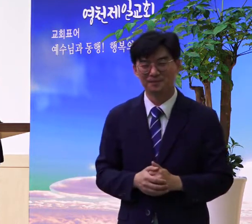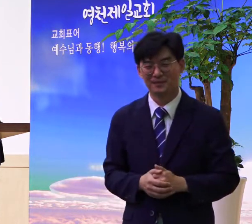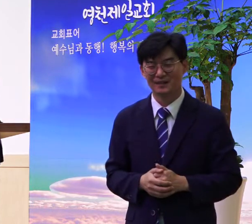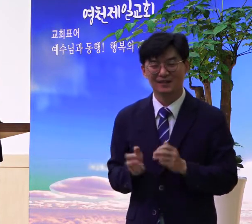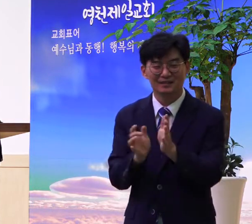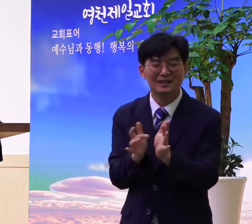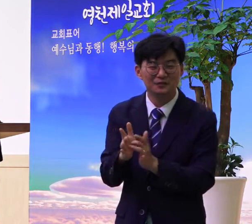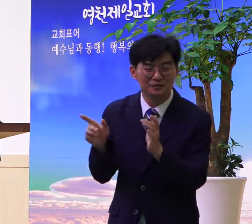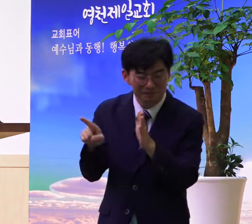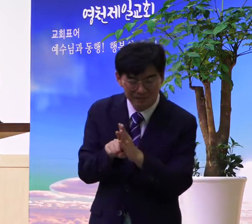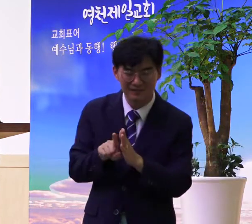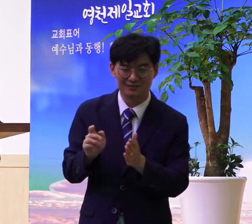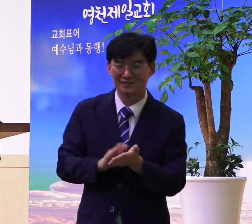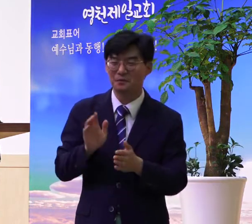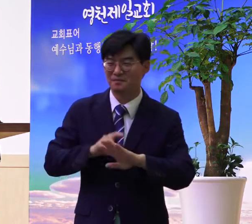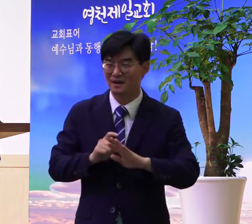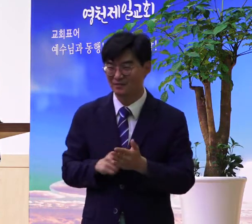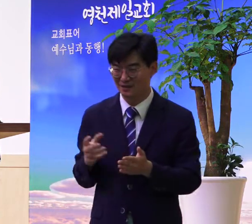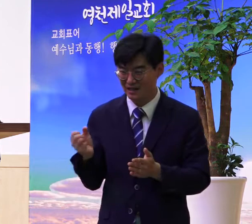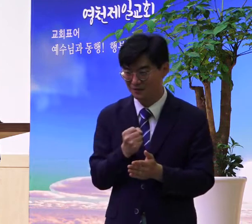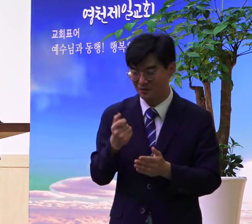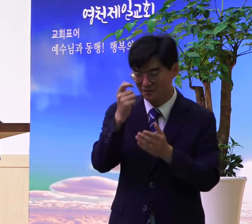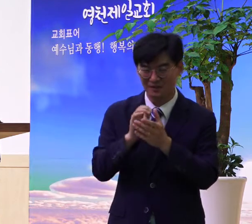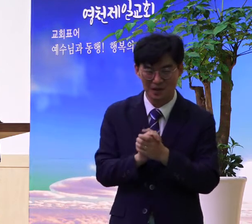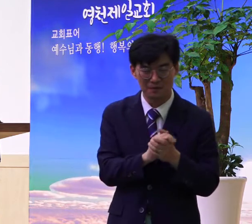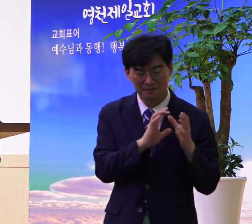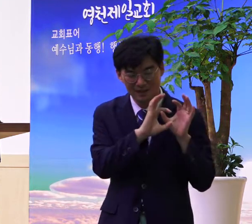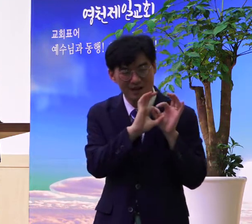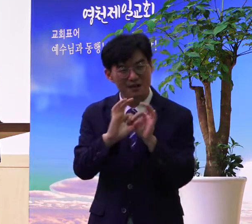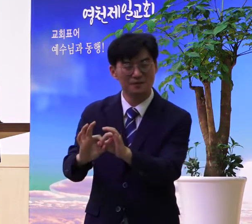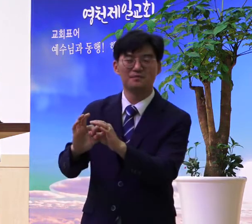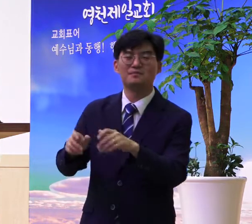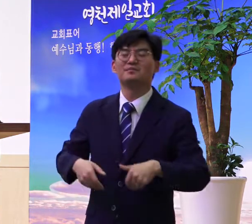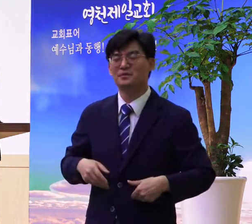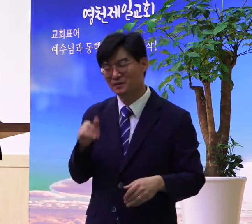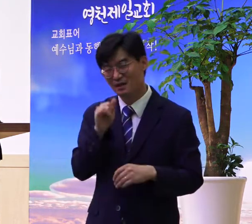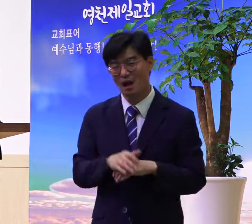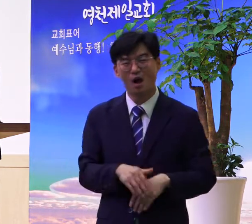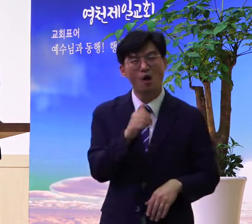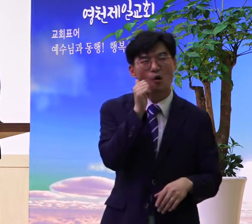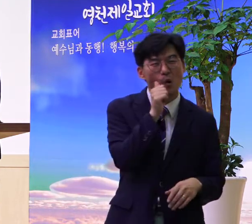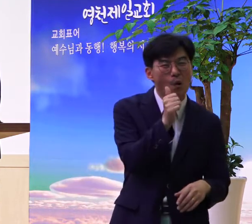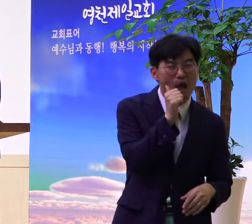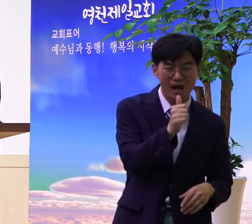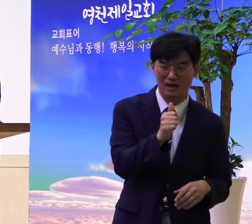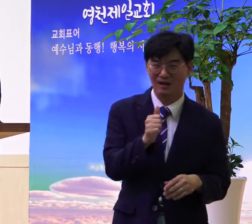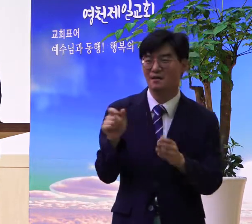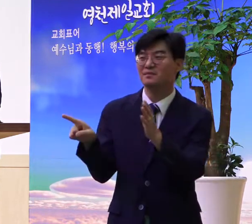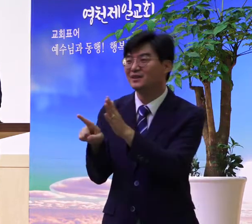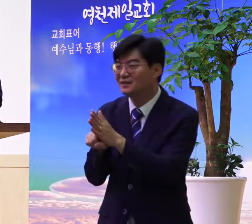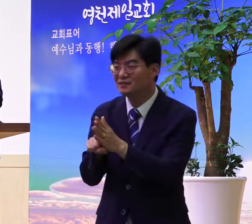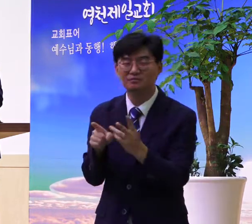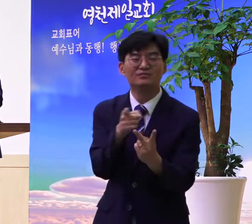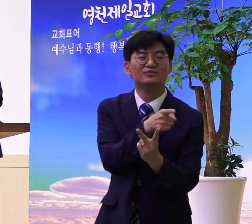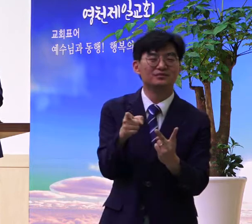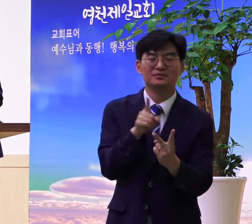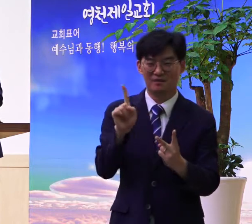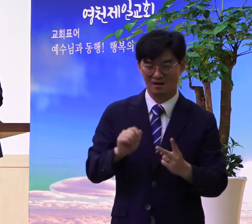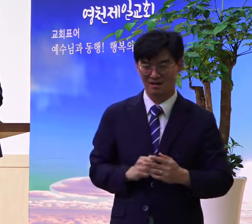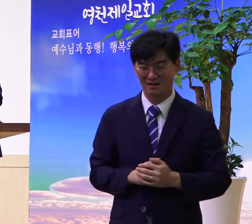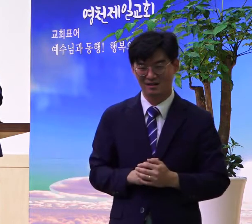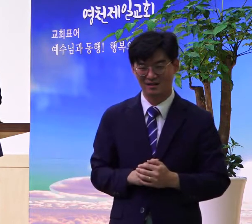대해서 여러분은 어떤 열정을 가지고 있습니까? 로버트 우드러프가 가지고 있었던 그 열정의 어쩌면 반의